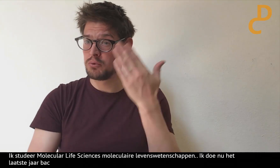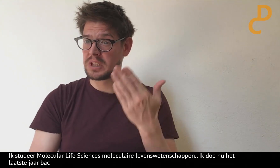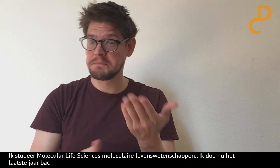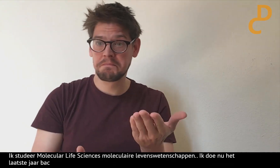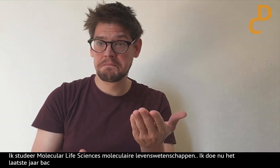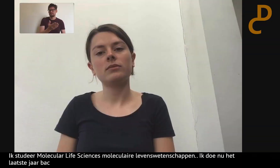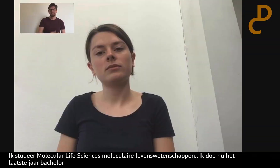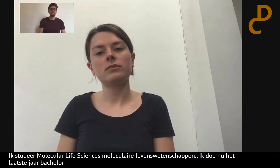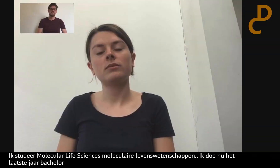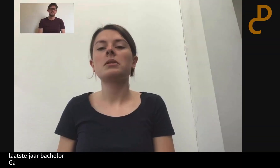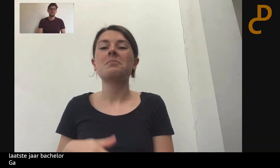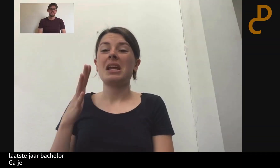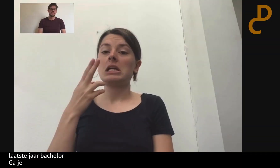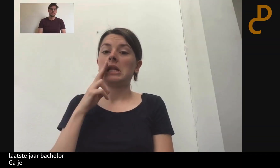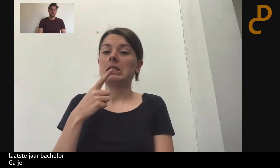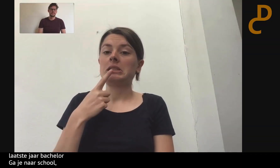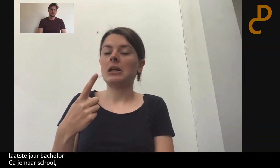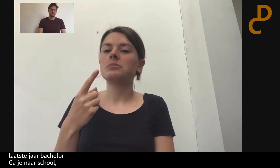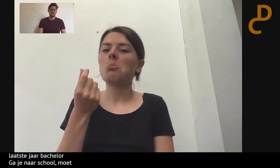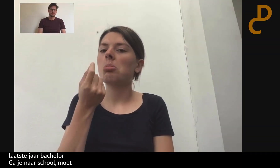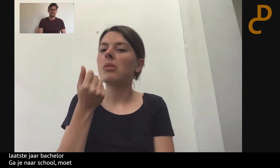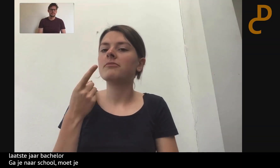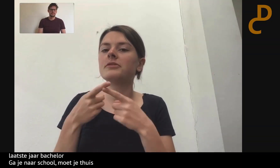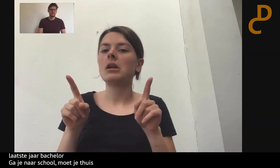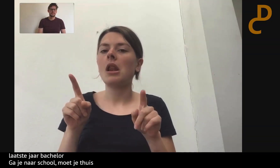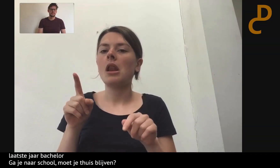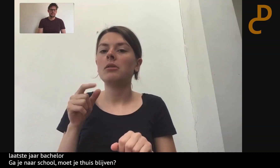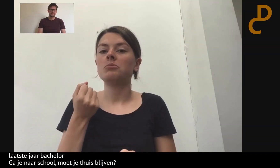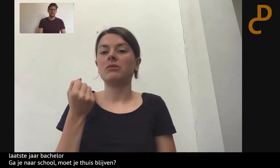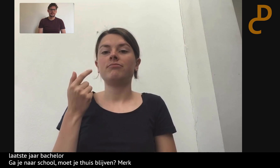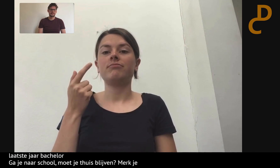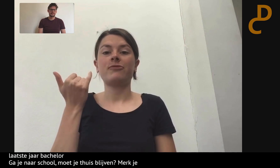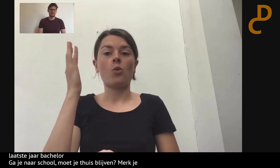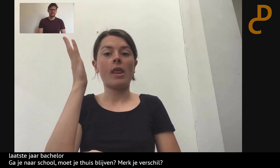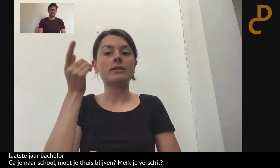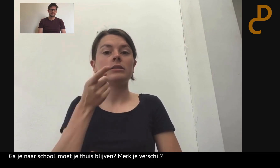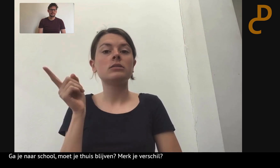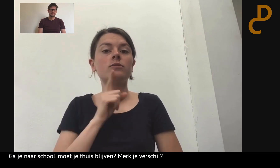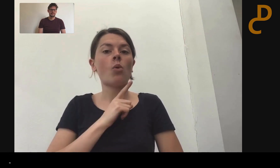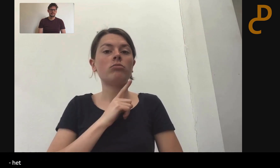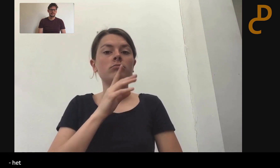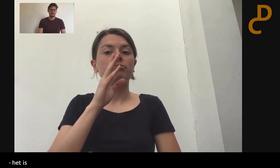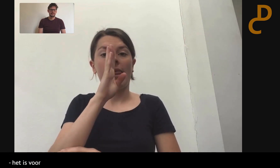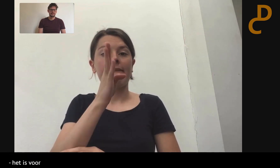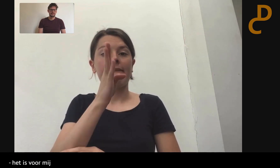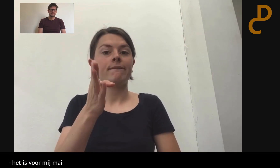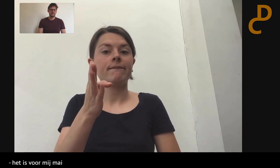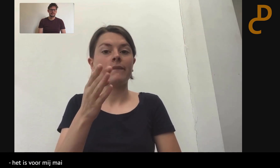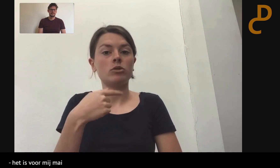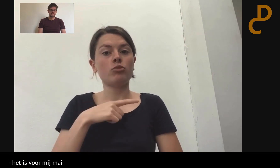jij ook verschil? Heeft dat invloed op je leren? Nou, eerlijk gezegd is het voor mij wel een klein verschil, want veel colleges die ik volg gaan